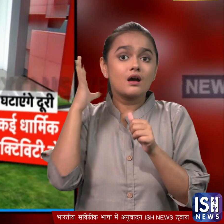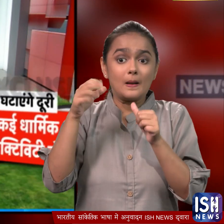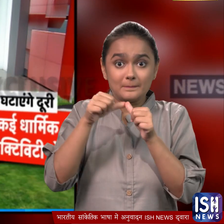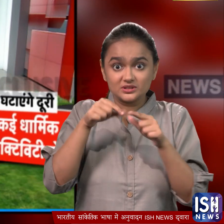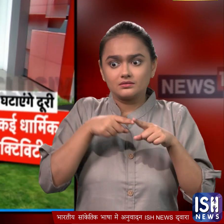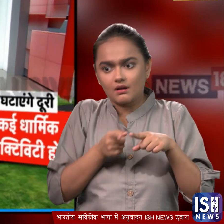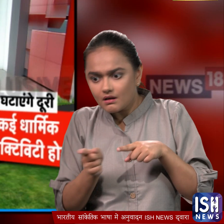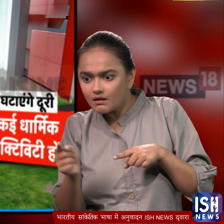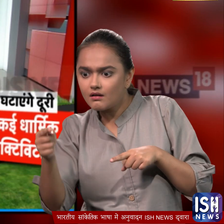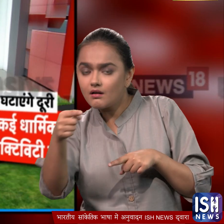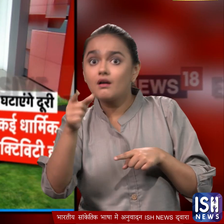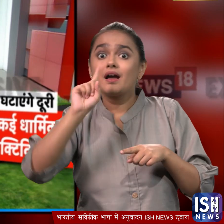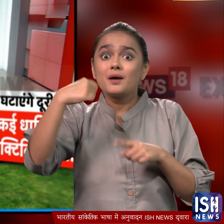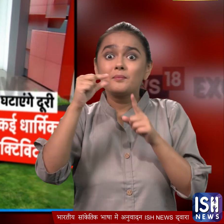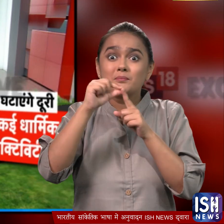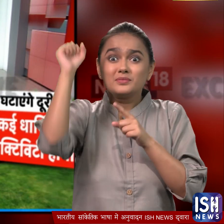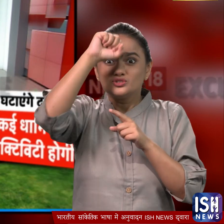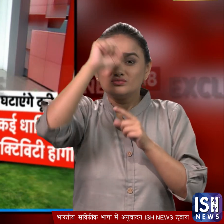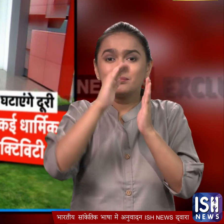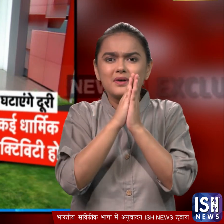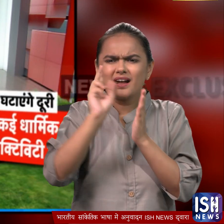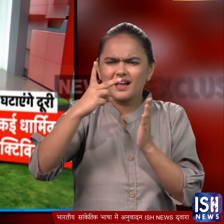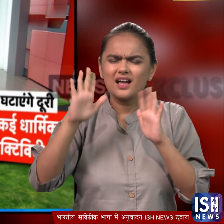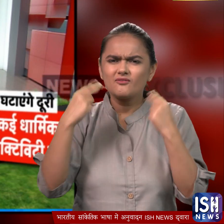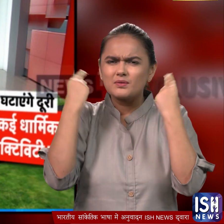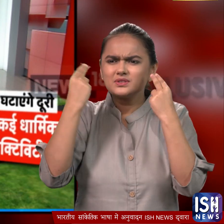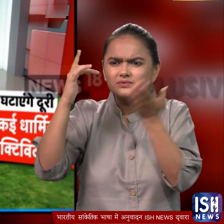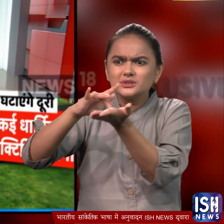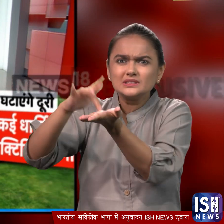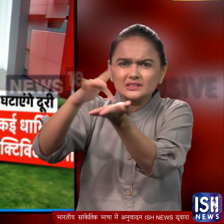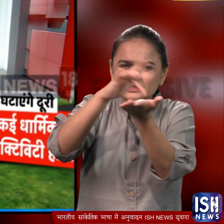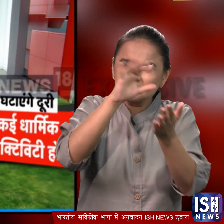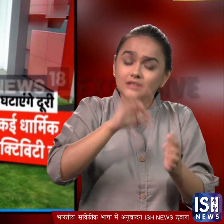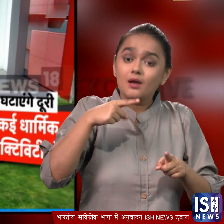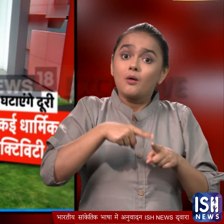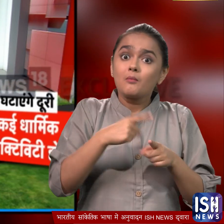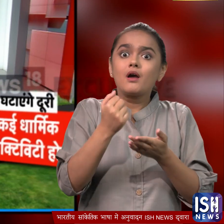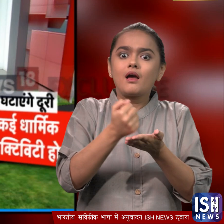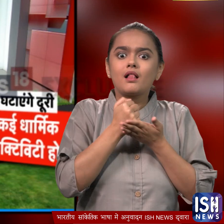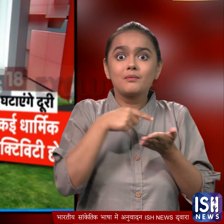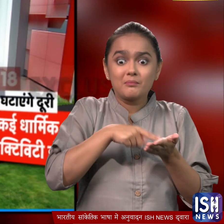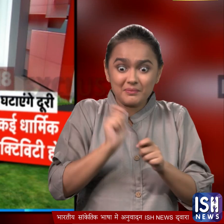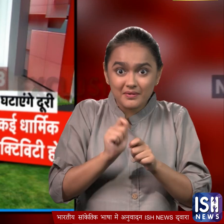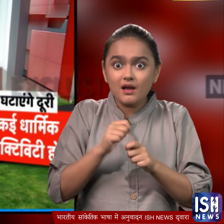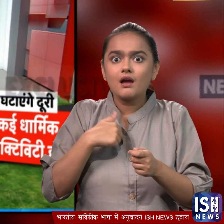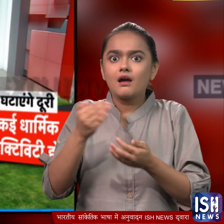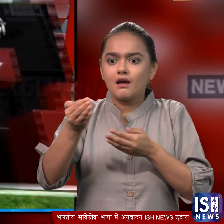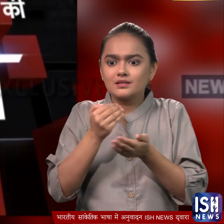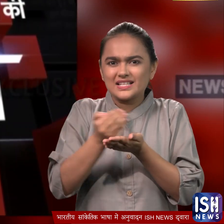अमृतसर होकर गुजरेगा। इसके अलावा पंजाब में सिखों के कई धार्मिक स्थलों की भी दिल्ली से दूरी इसी प्रोजेक्ट की वजह से काफी कम